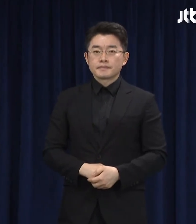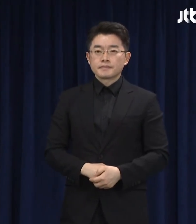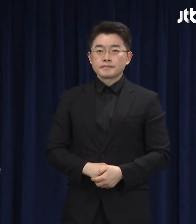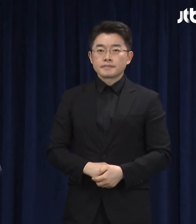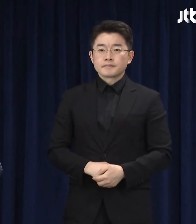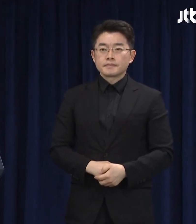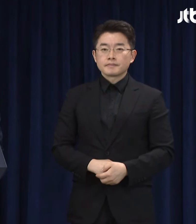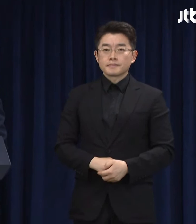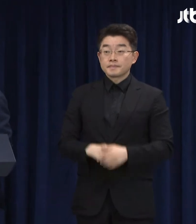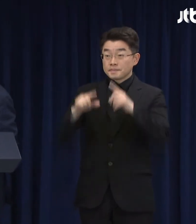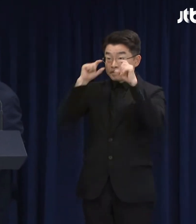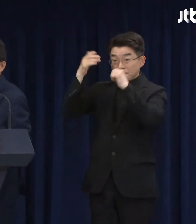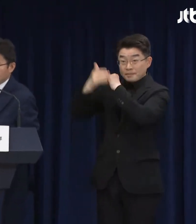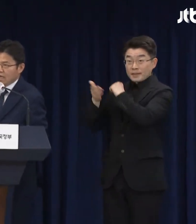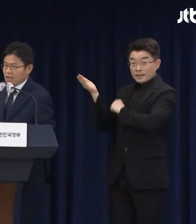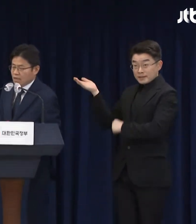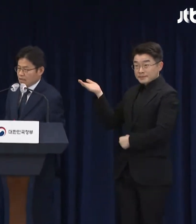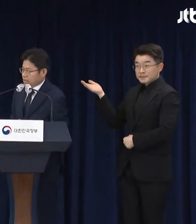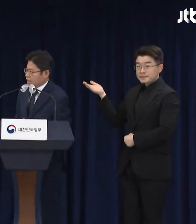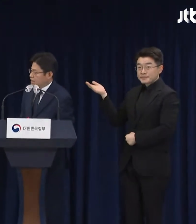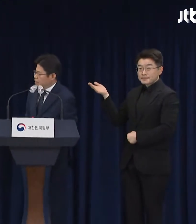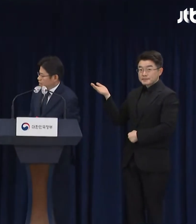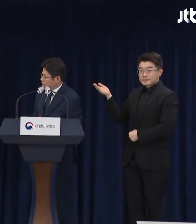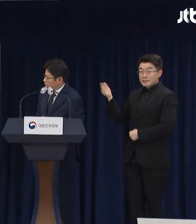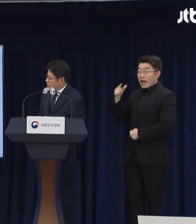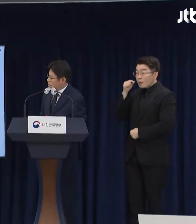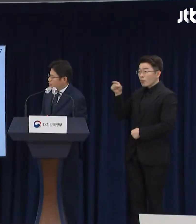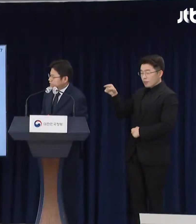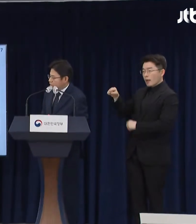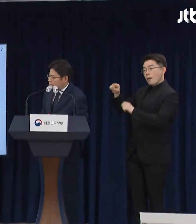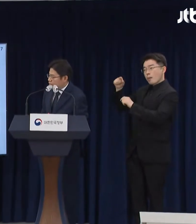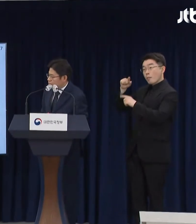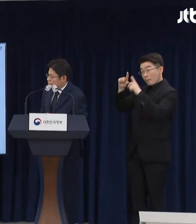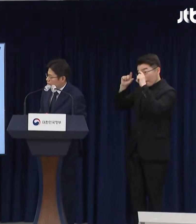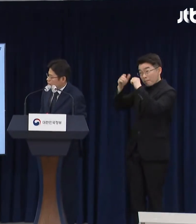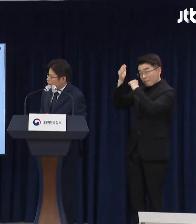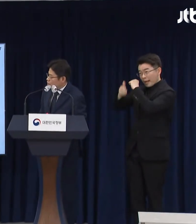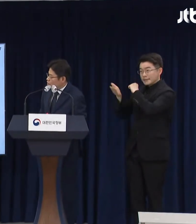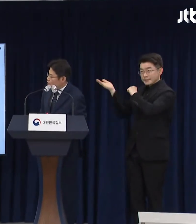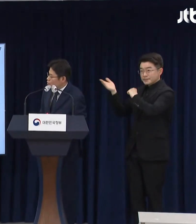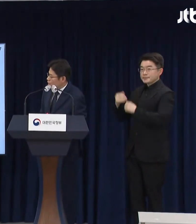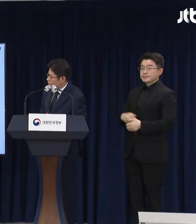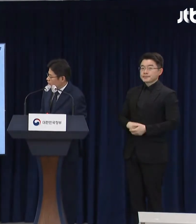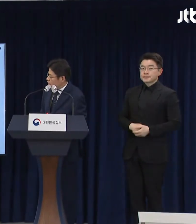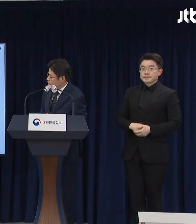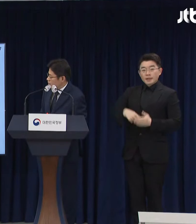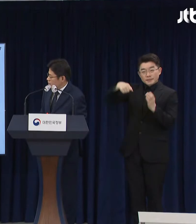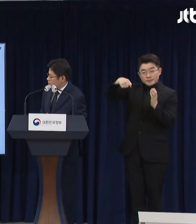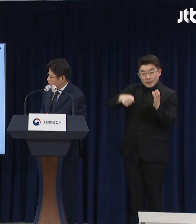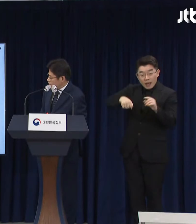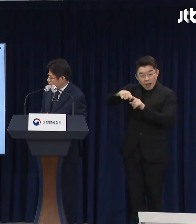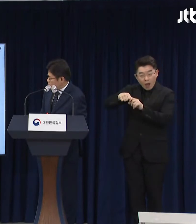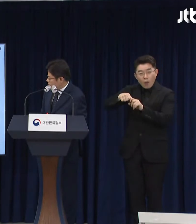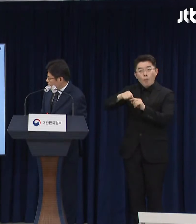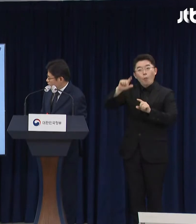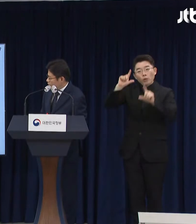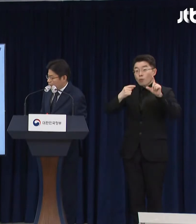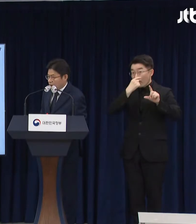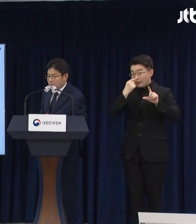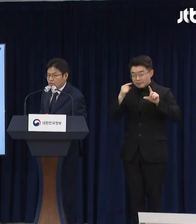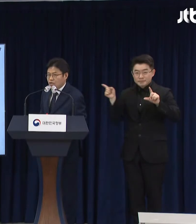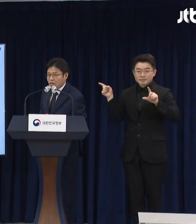예, 사진에서 보시는 것이 현장 사진입니다. 긴급 차단 밸브를 점검하고 확인하는